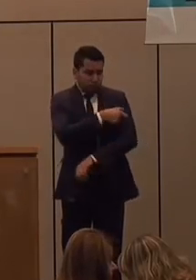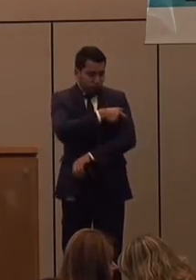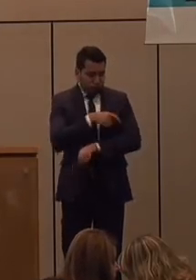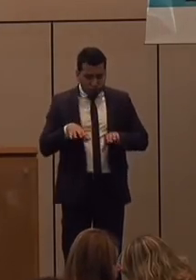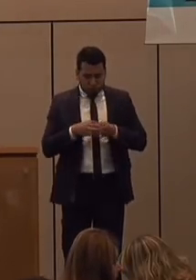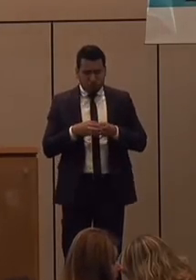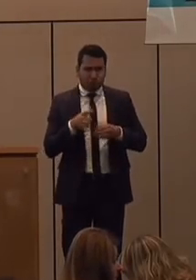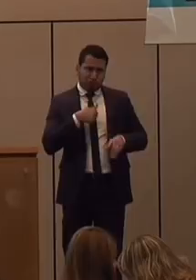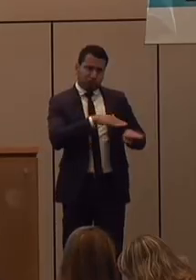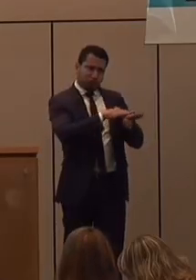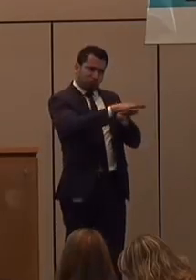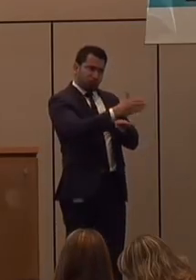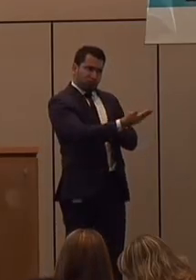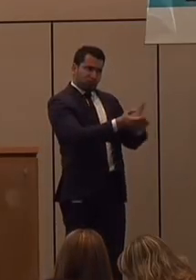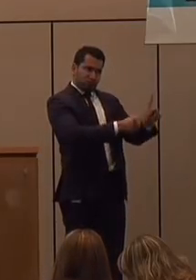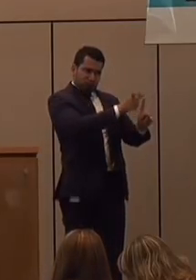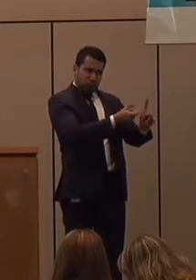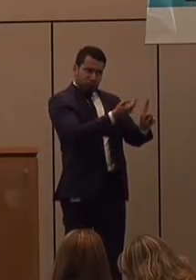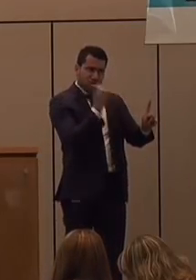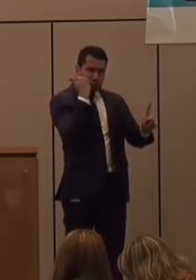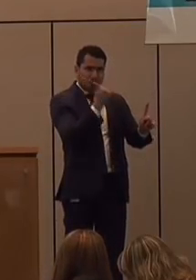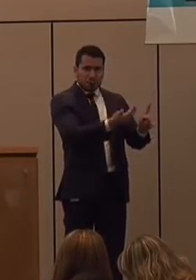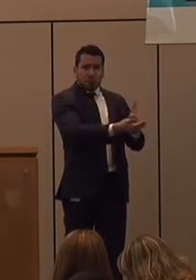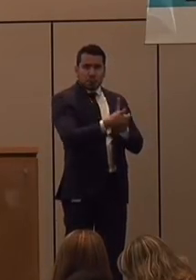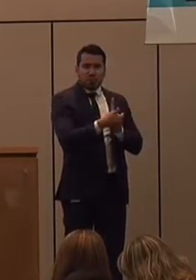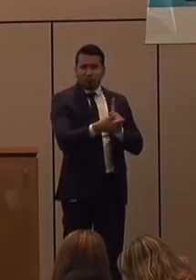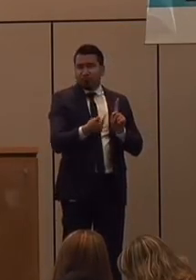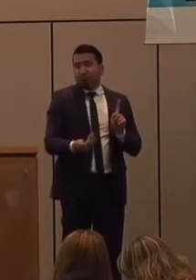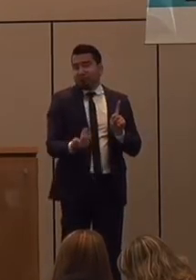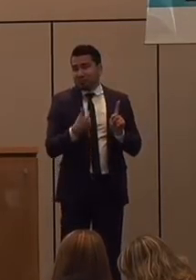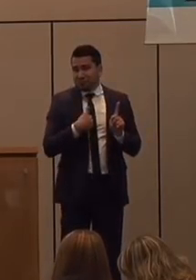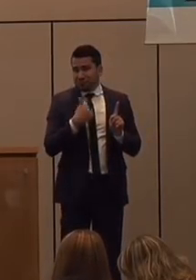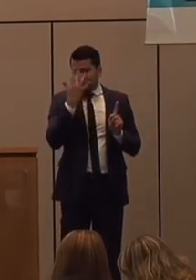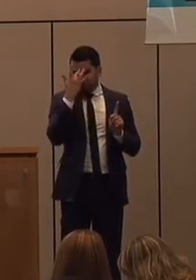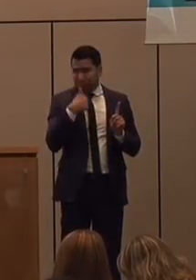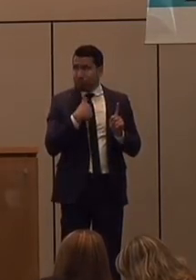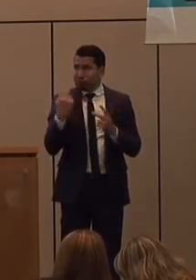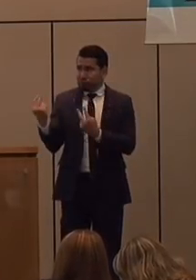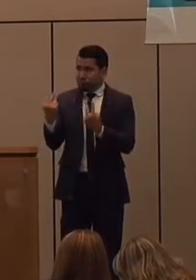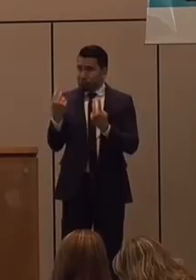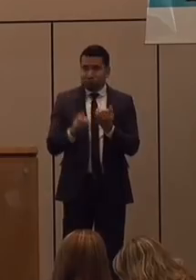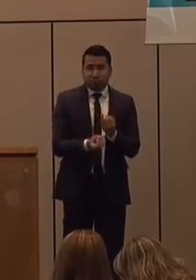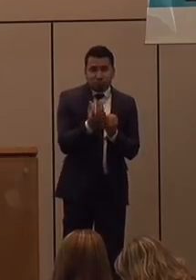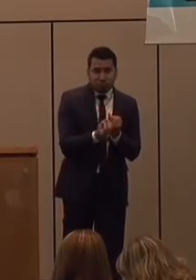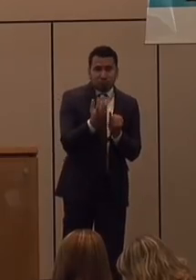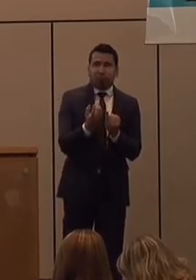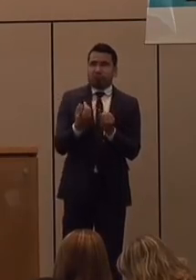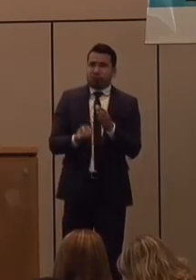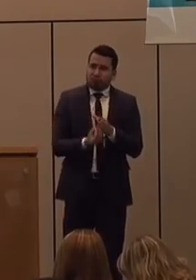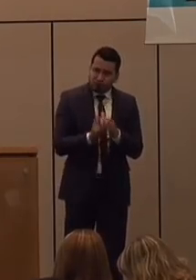la quise invitar porque me parece que es una forma primero de atraer industria de